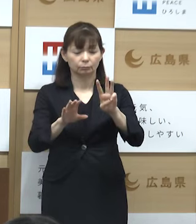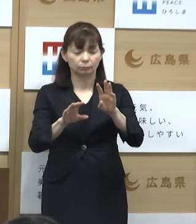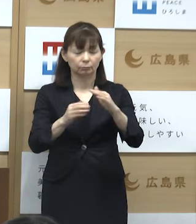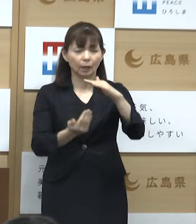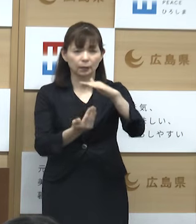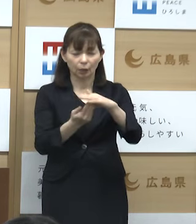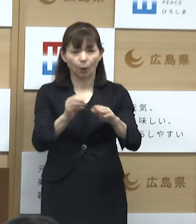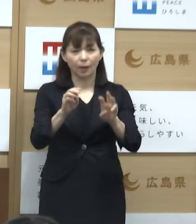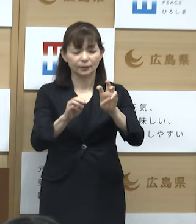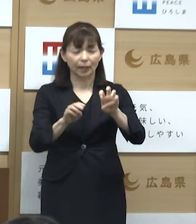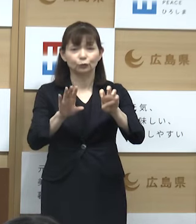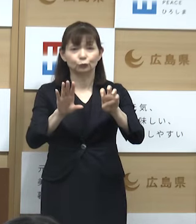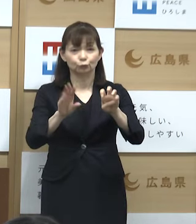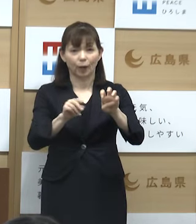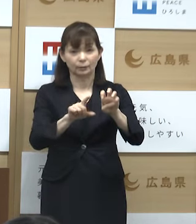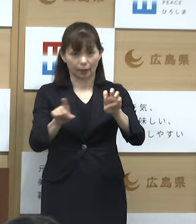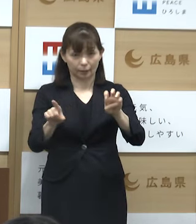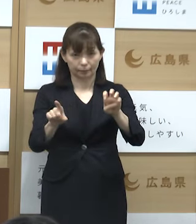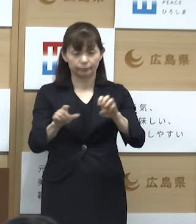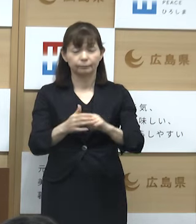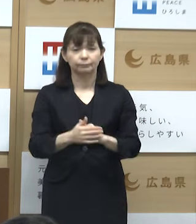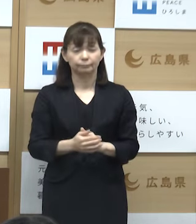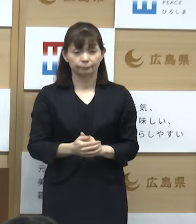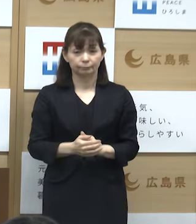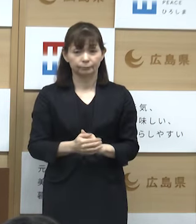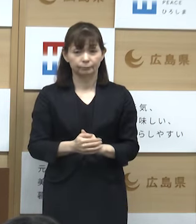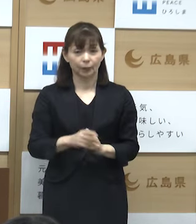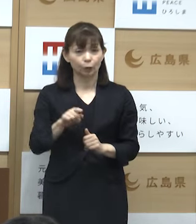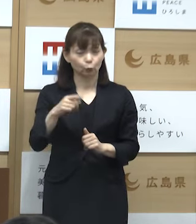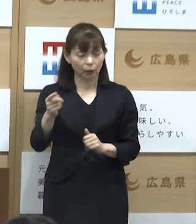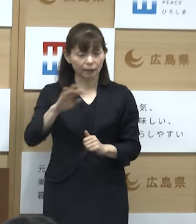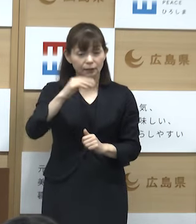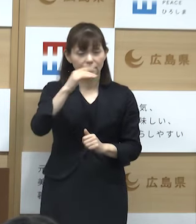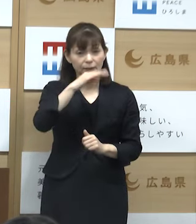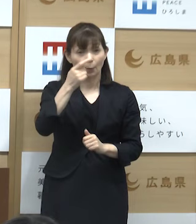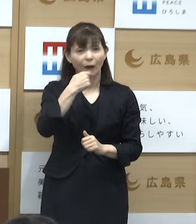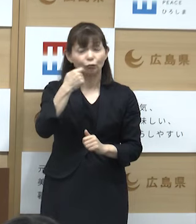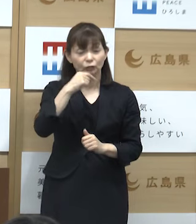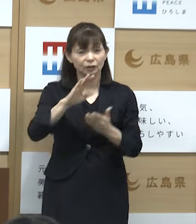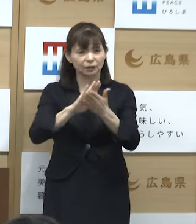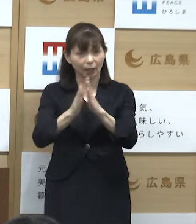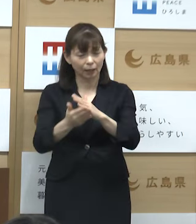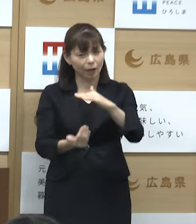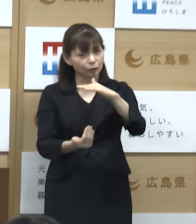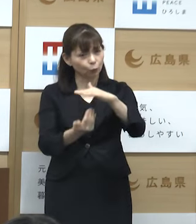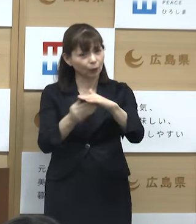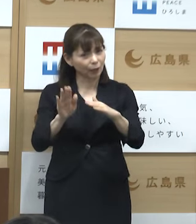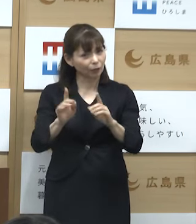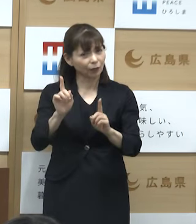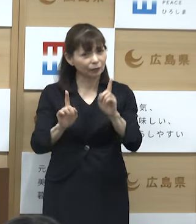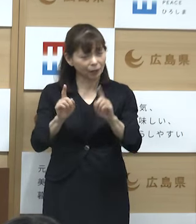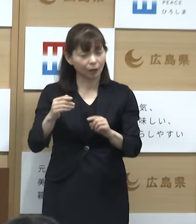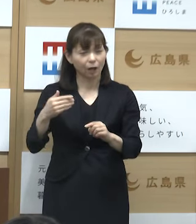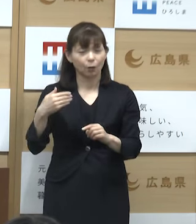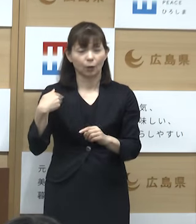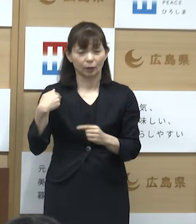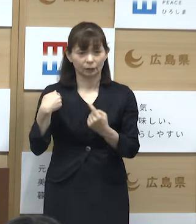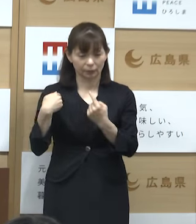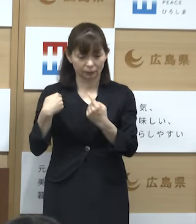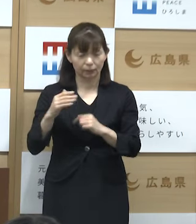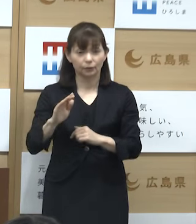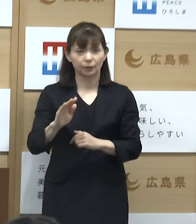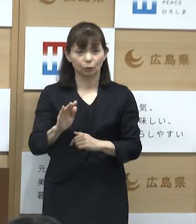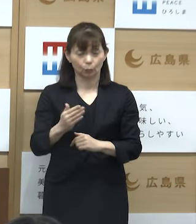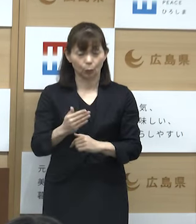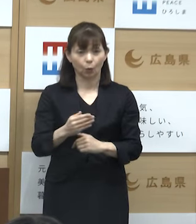を上限額ですね、ちょっと山口県が上限額やってらっしゃるかどうかというのはよくわからないんですけども、我々とし